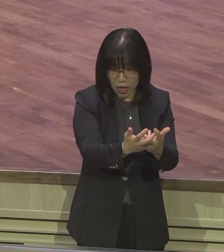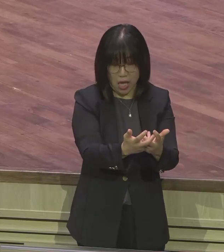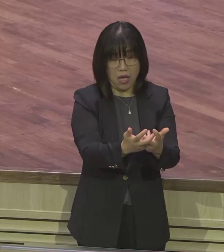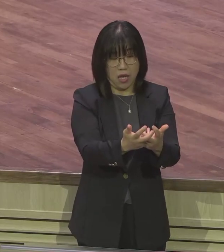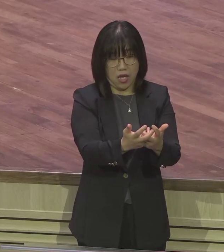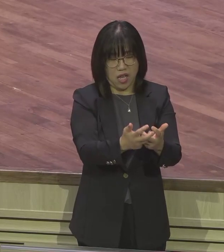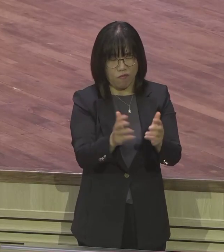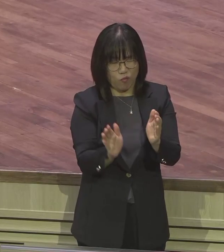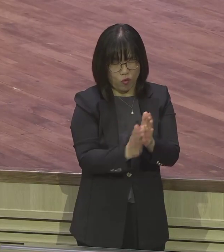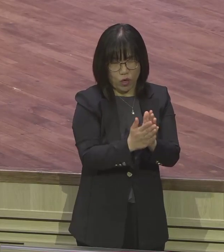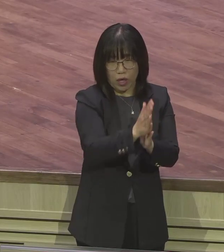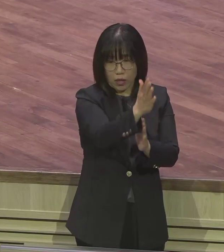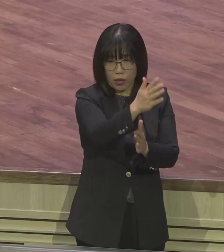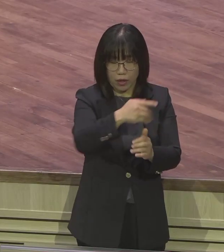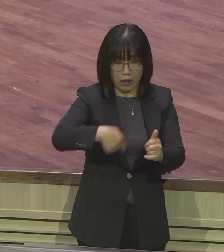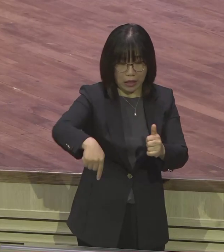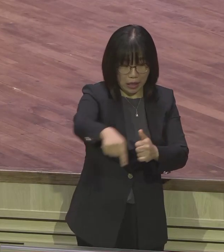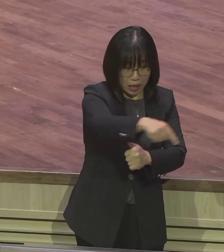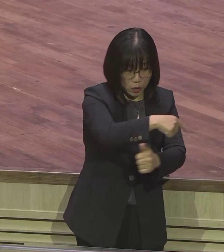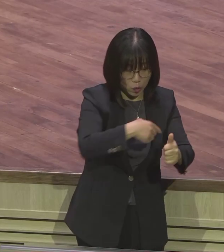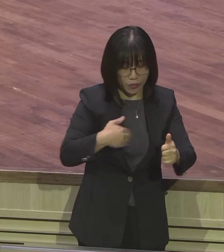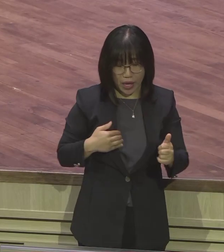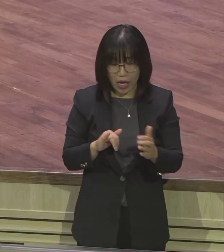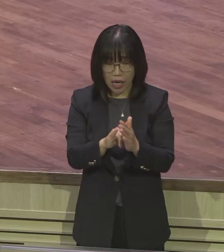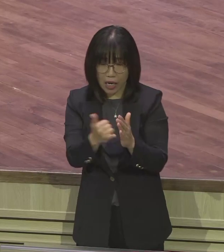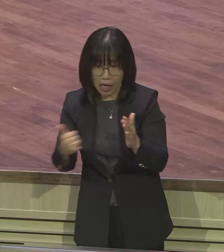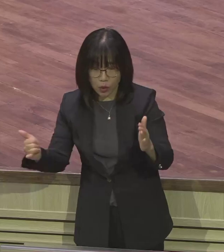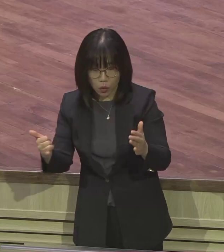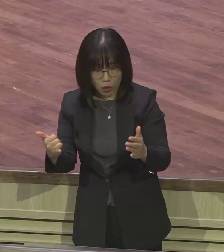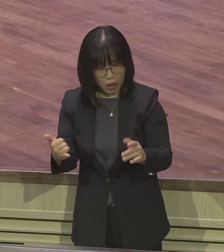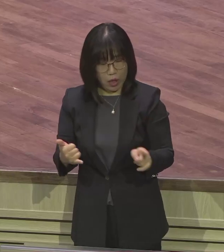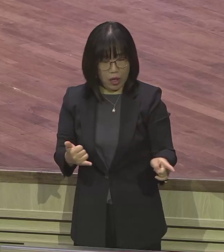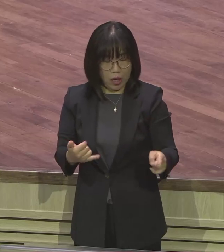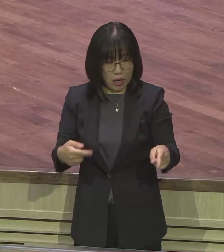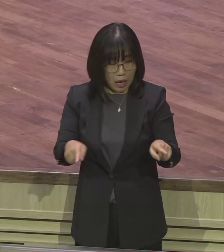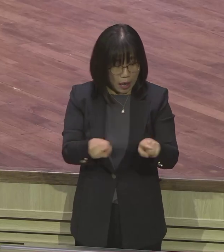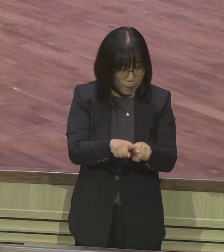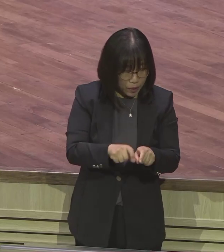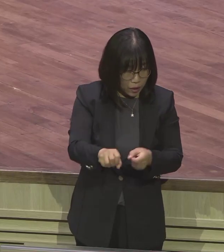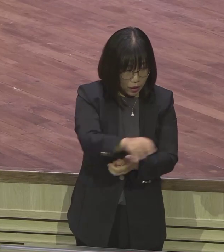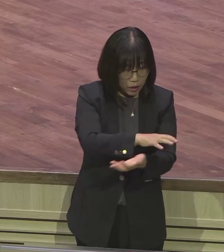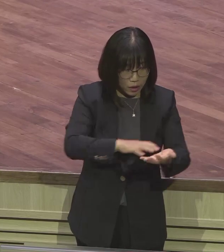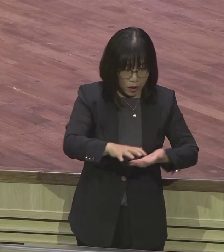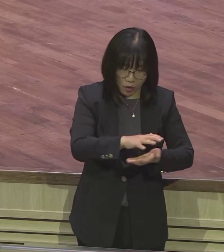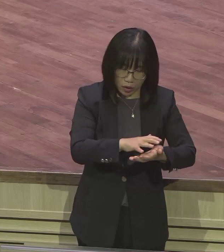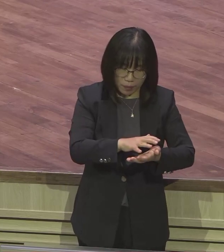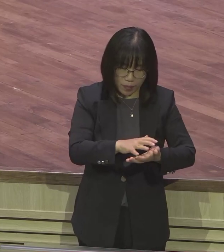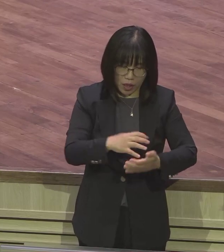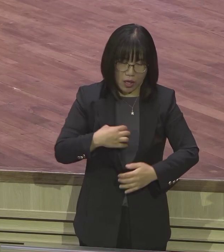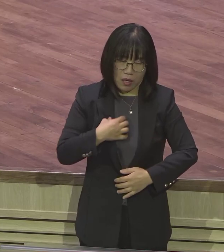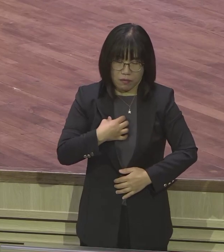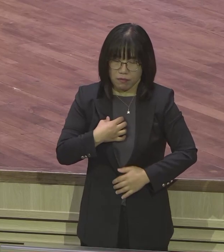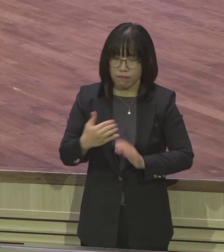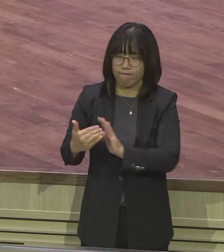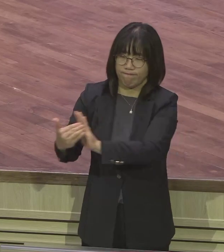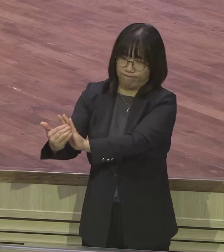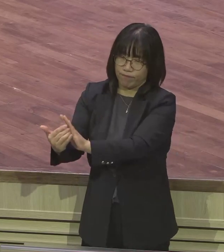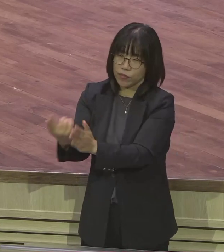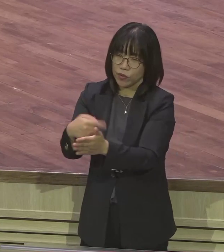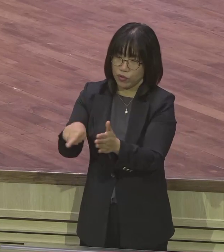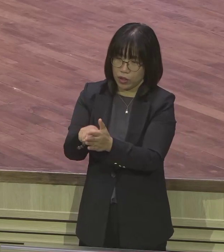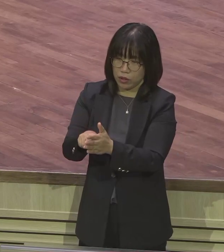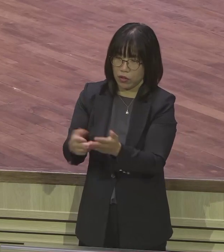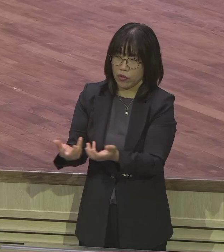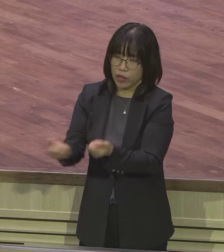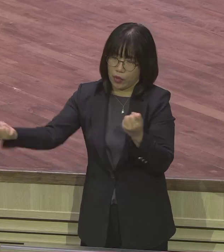우상 문화에 우리 가족이 동화되지 않기 위해서 이거예요. 애굽에 보니까 전부 우상